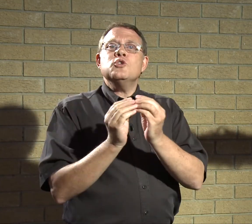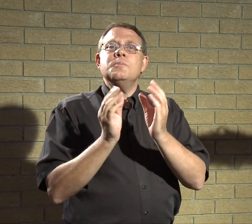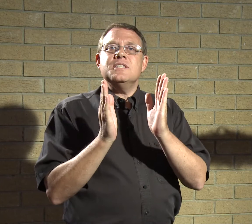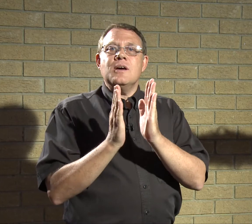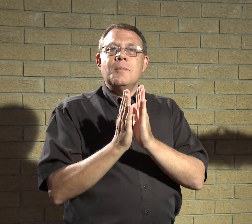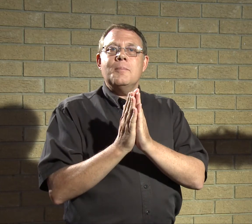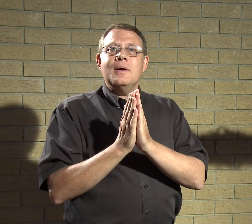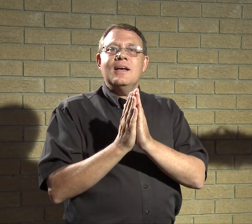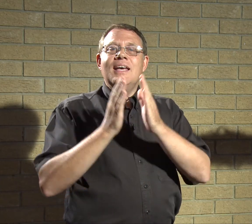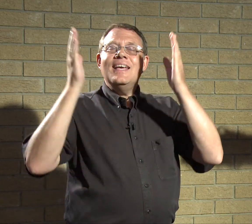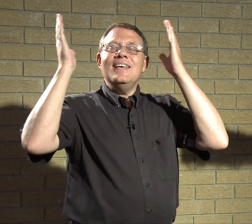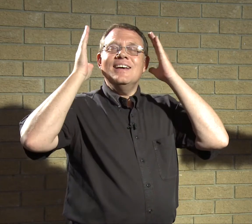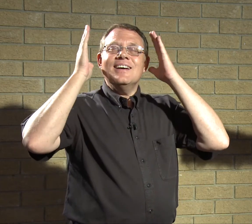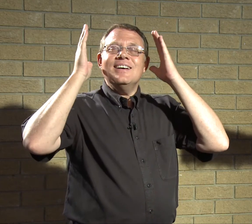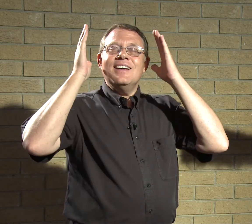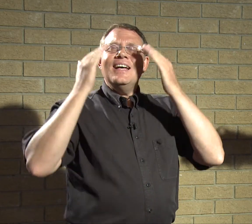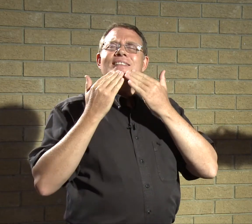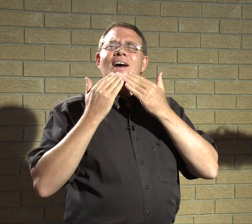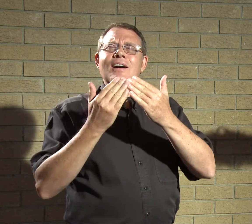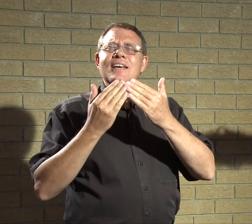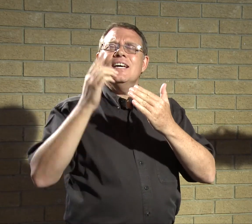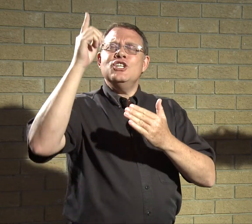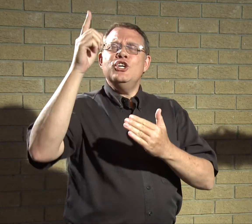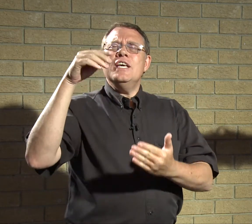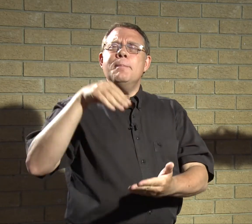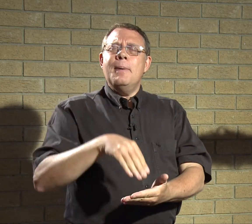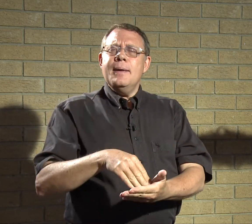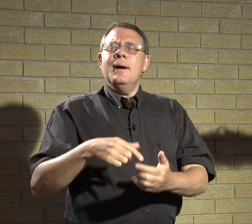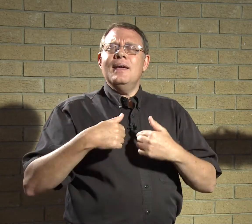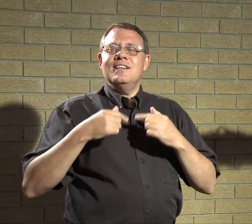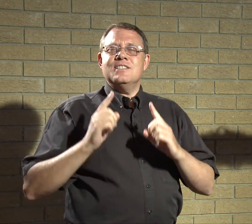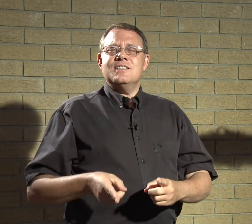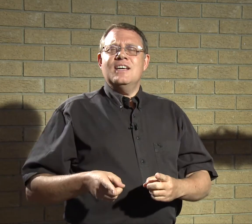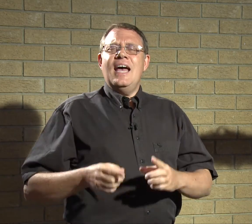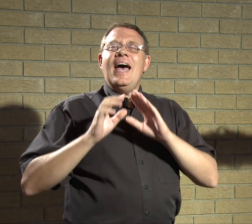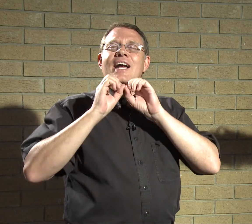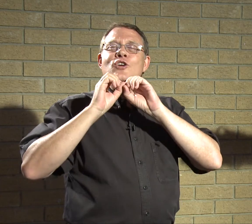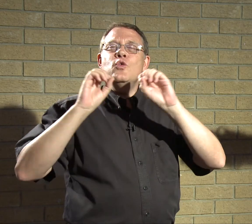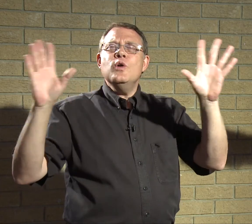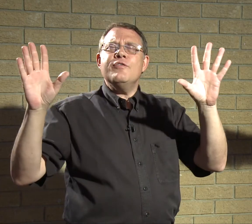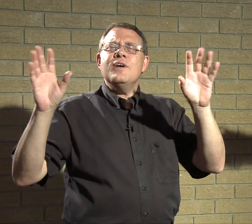bid saam. Here, dankie dat U hier by my is. Ek loof